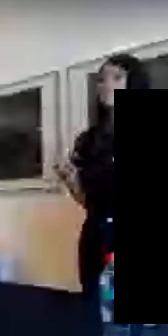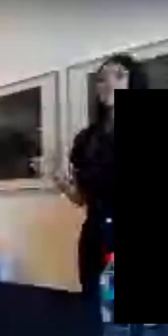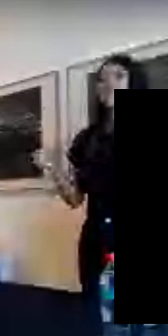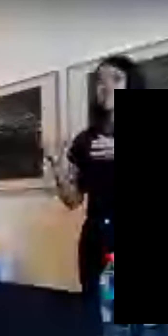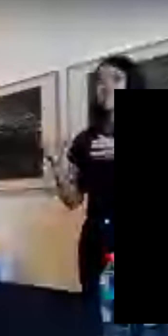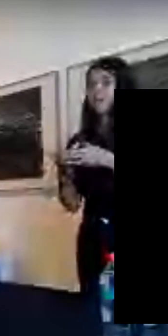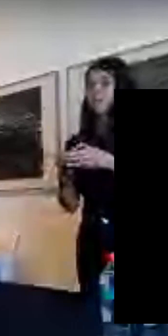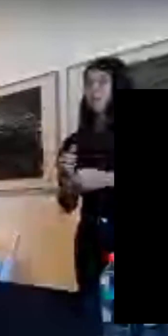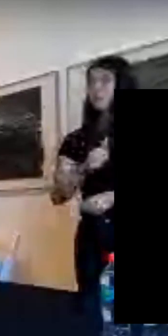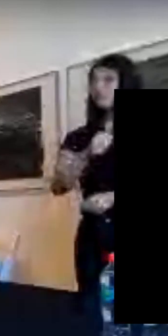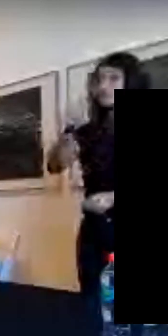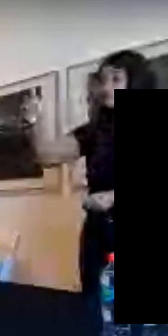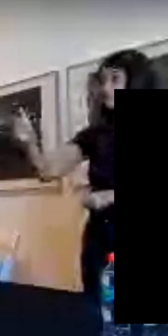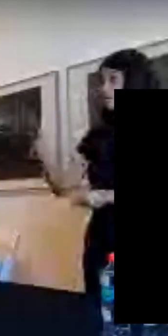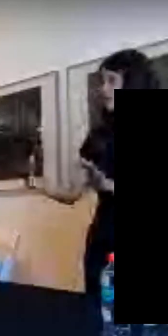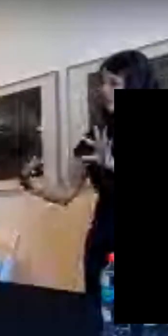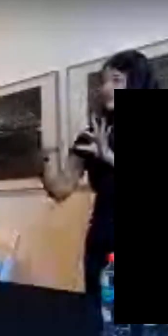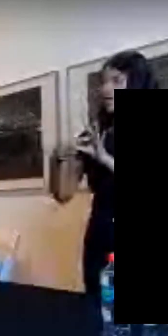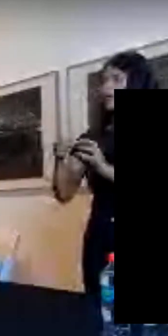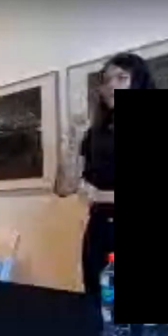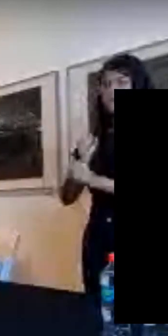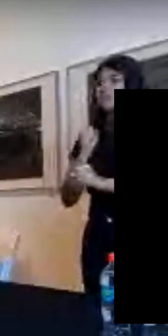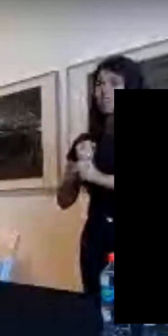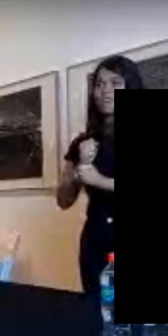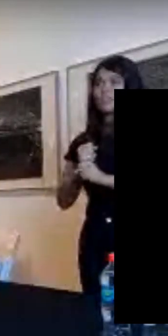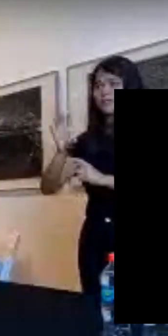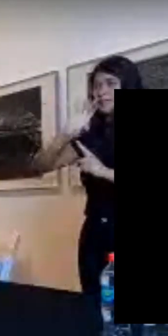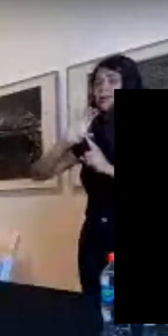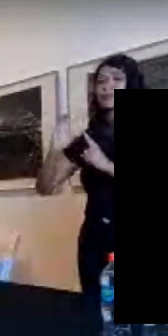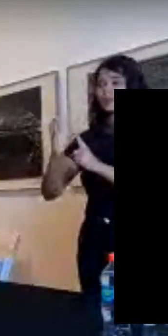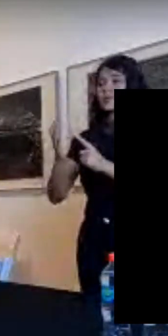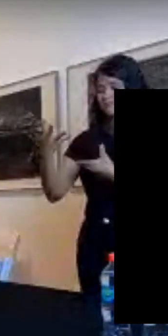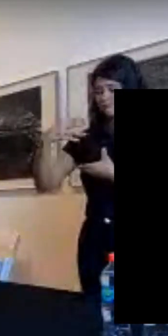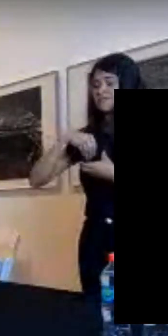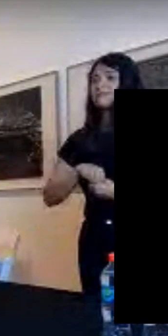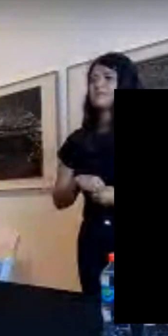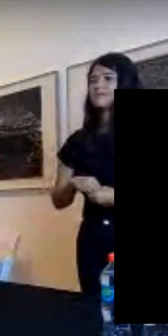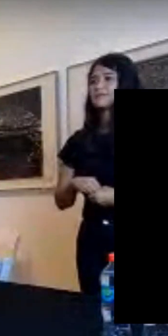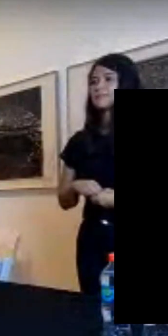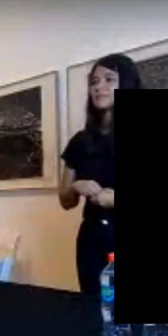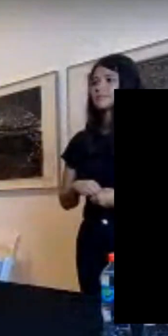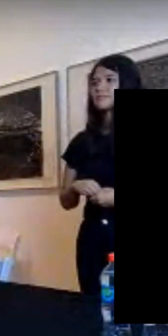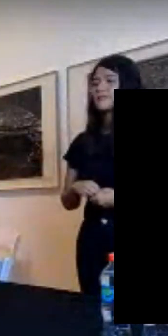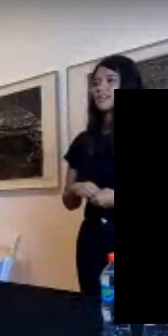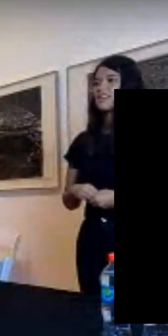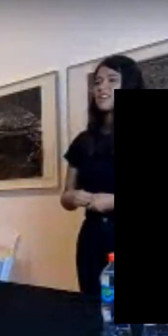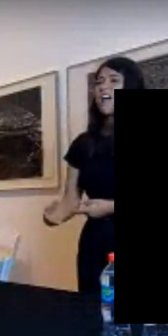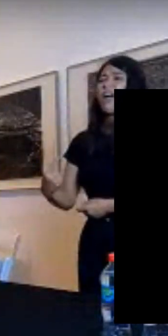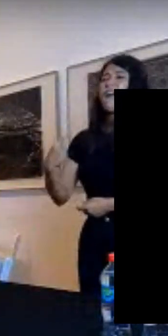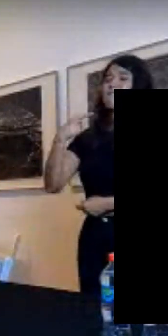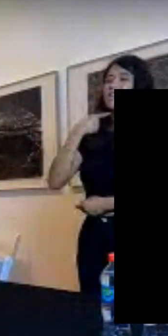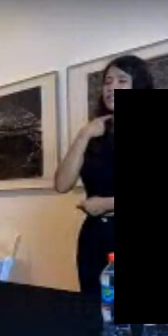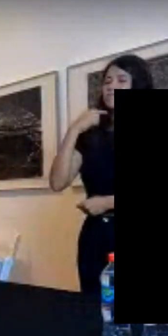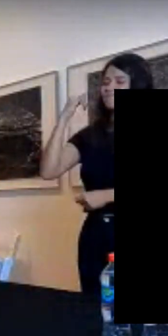que todas y todos estamos vinculados, somos trabajadores y trabajadoras de la cultura. No podemos decir que no fuimos afectadas,